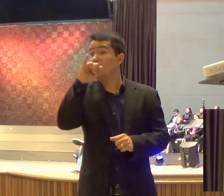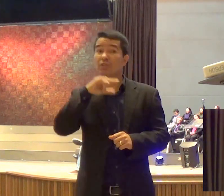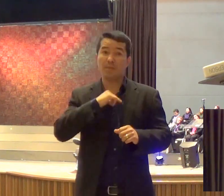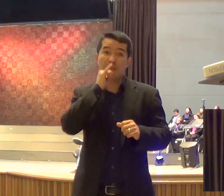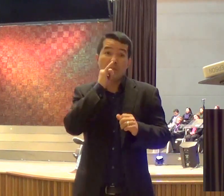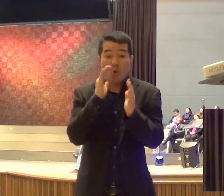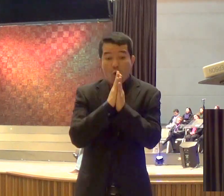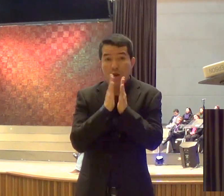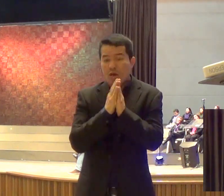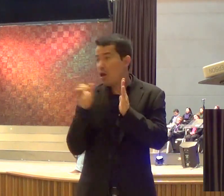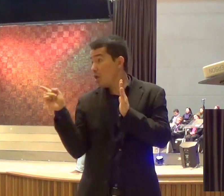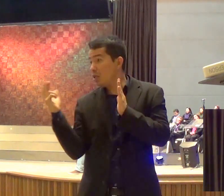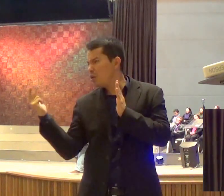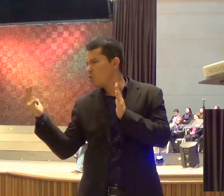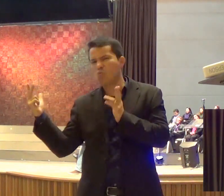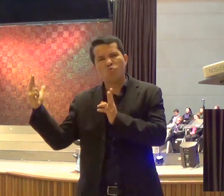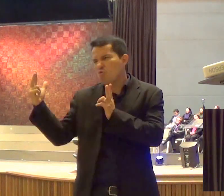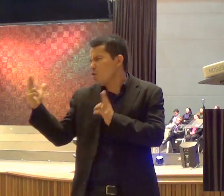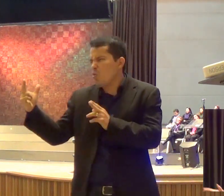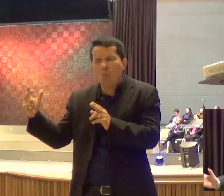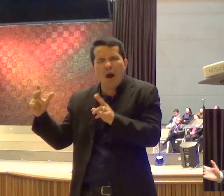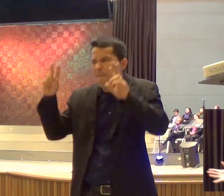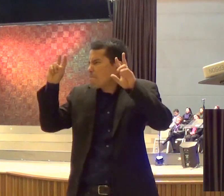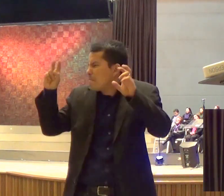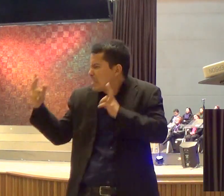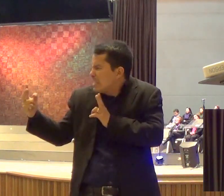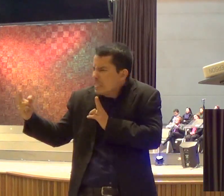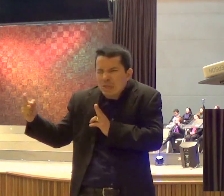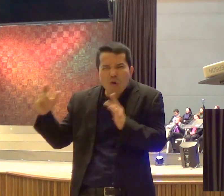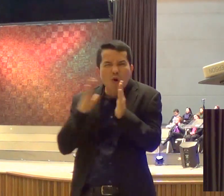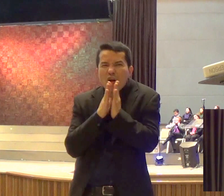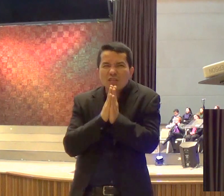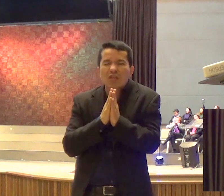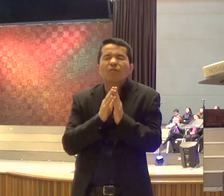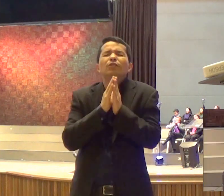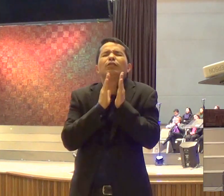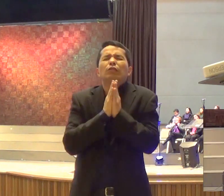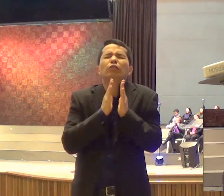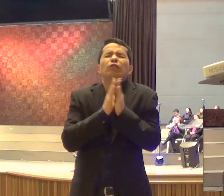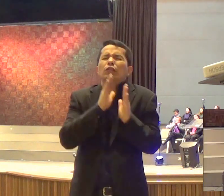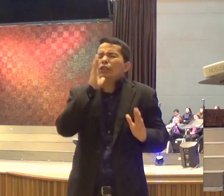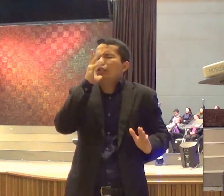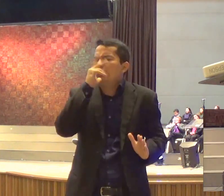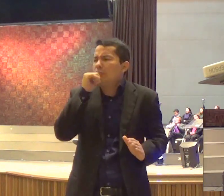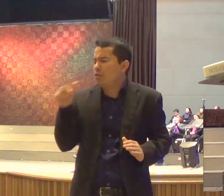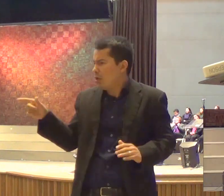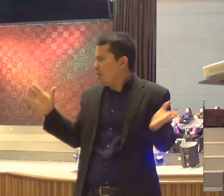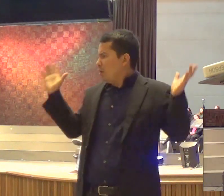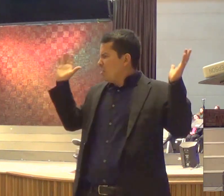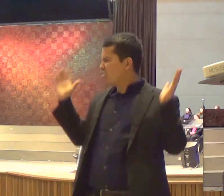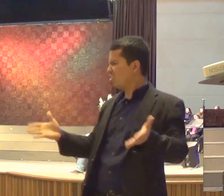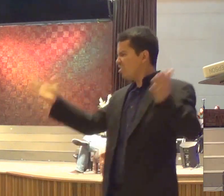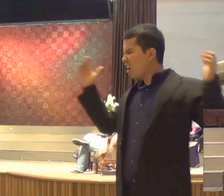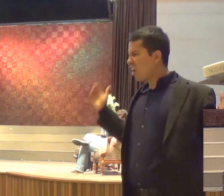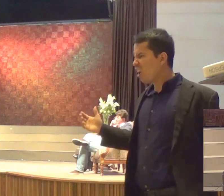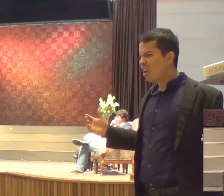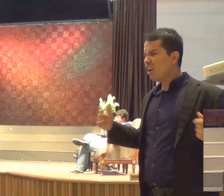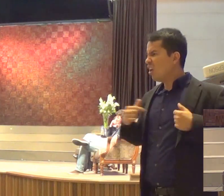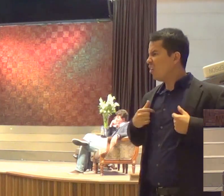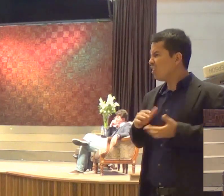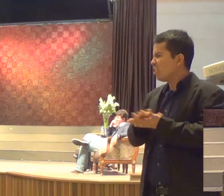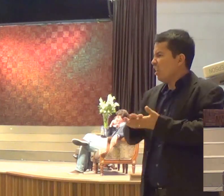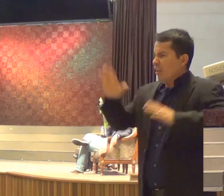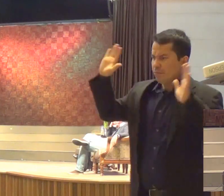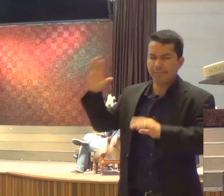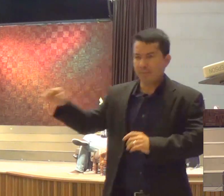só fica você você vê a fila andando para tudo que é lado chama a senha de um 564 venha